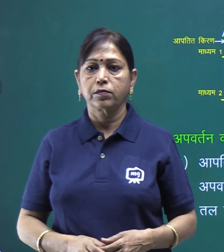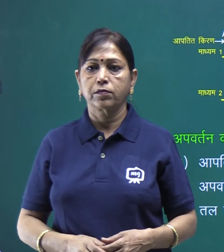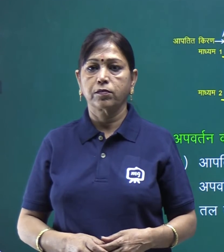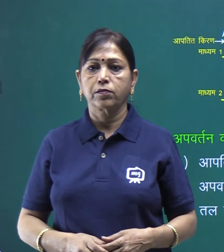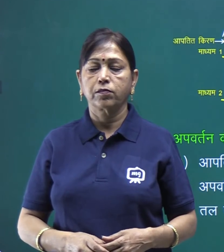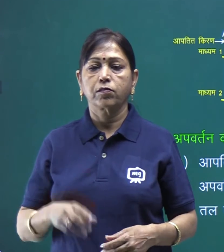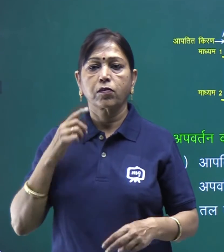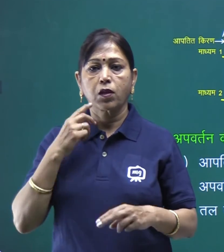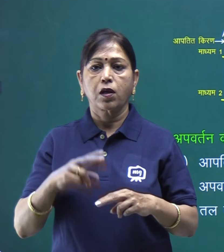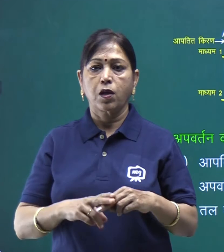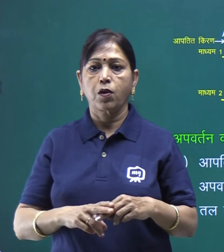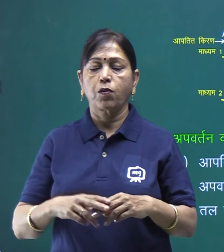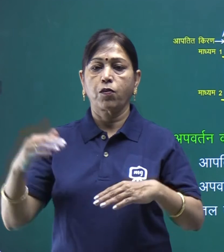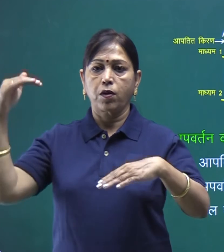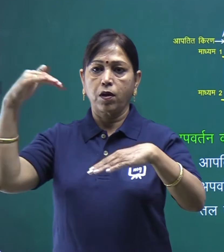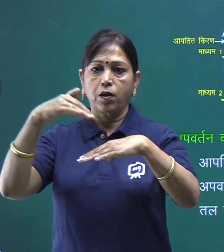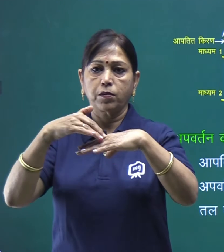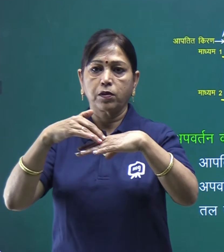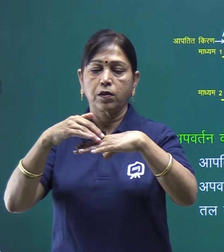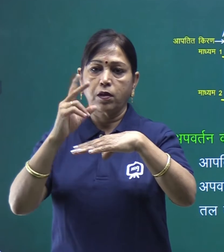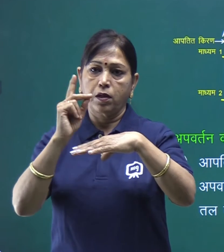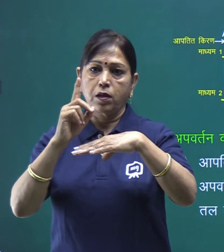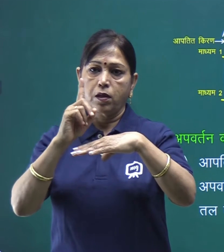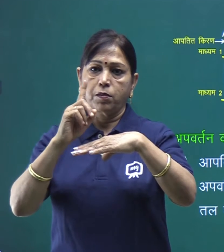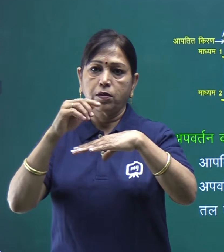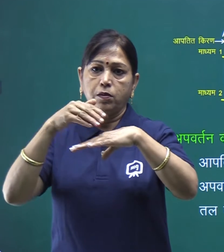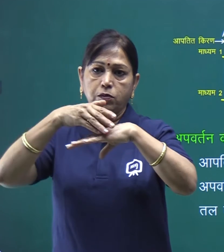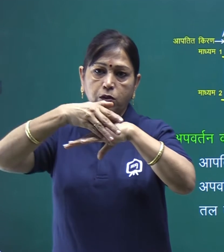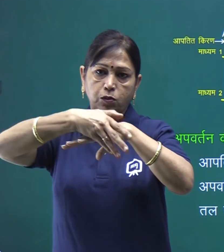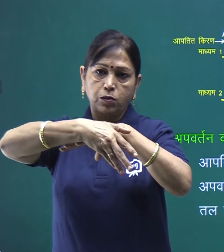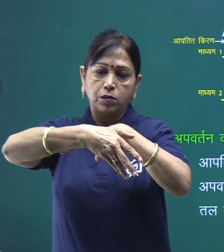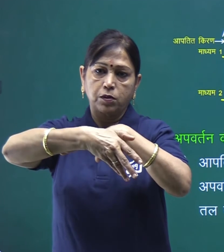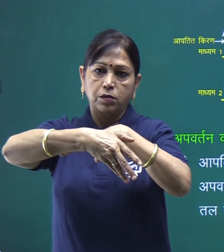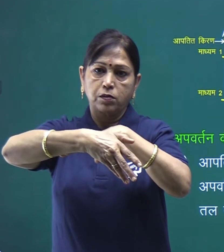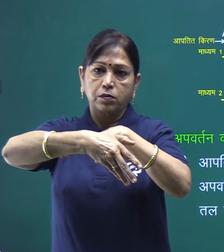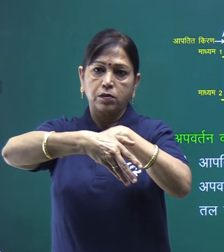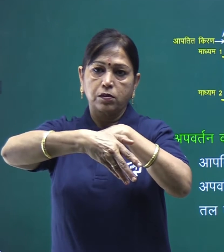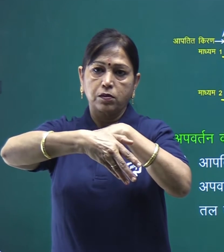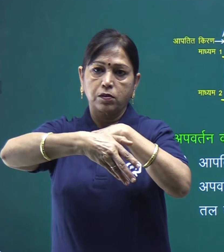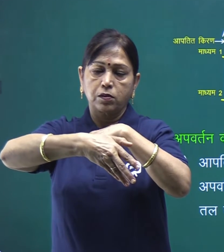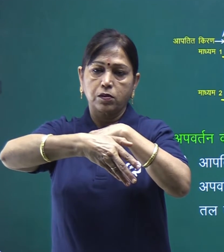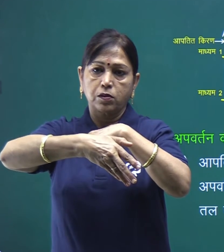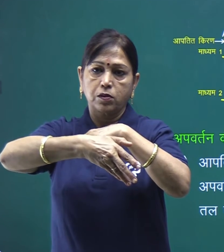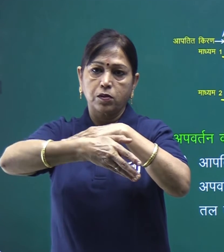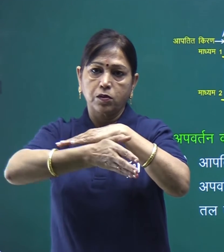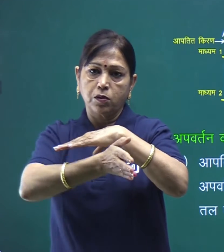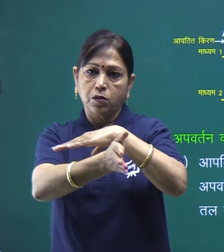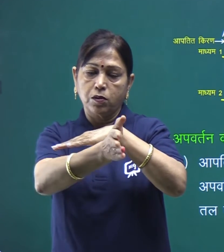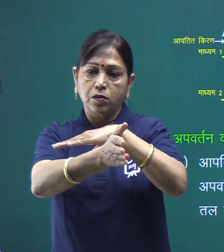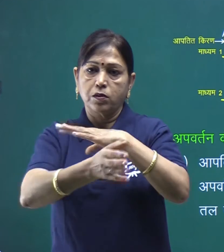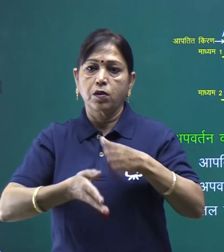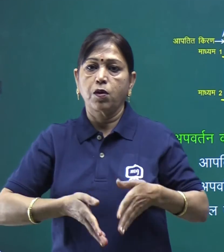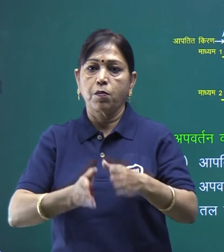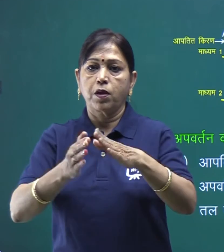जब आपतित किरण एक माध्यम से दूसरे माध्यम में प्रवेश करती है तो ये अपने मार्ग से विचलित हो जाती